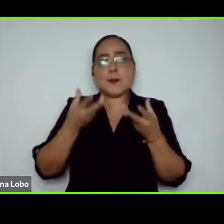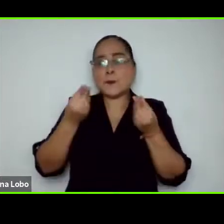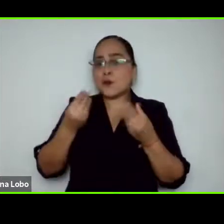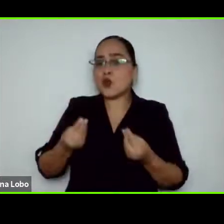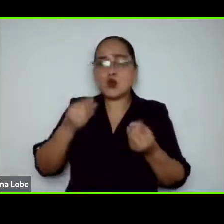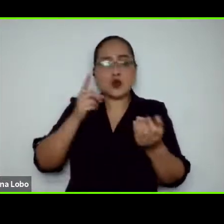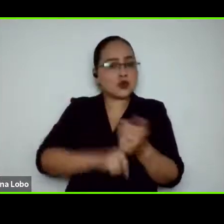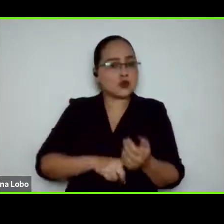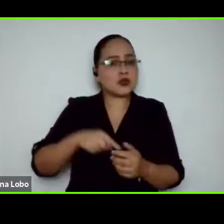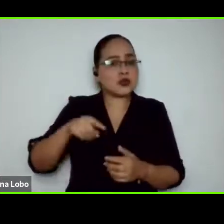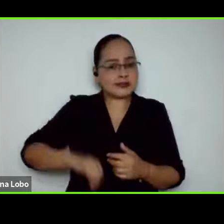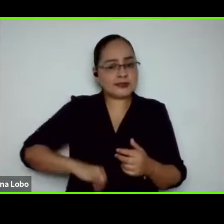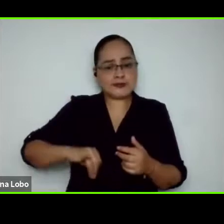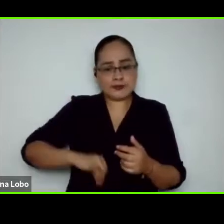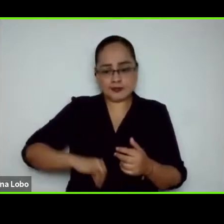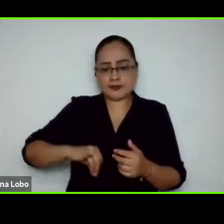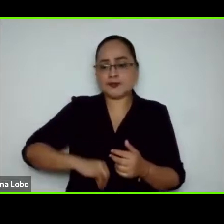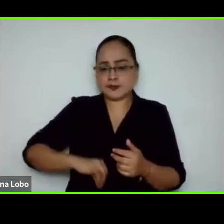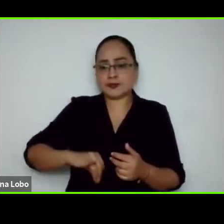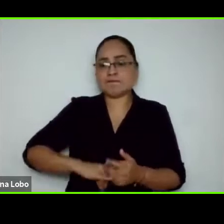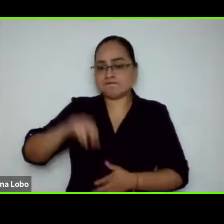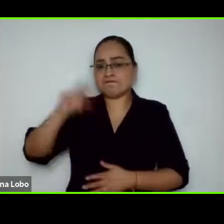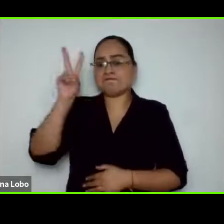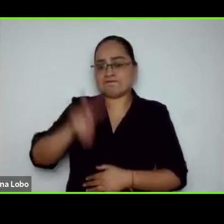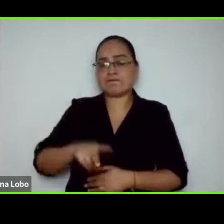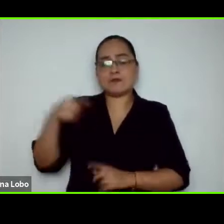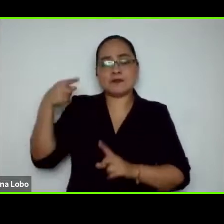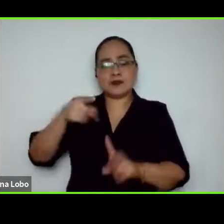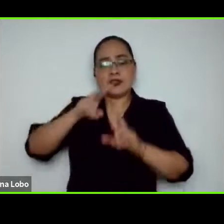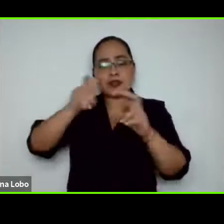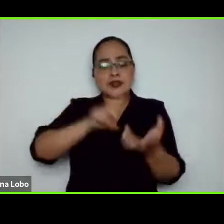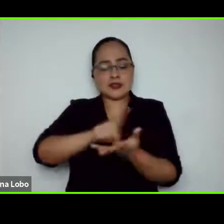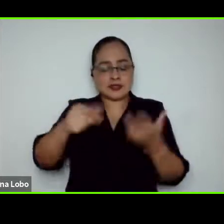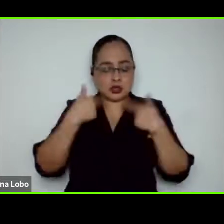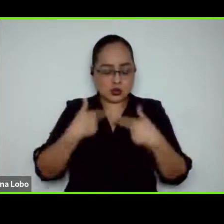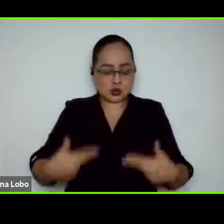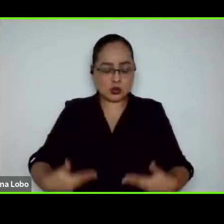muchos casos interesantes en los que la agenda de derechos humanos